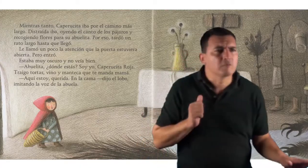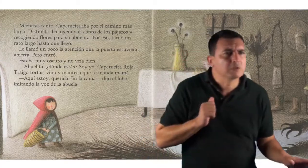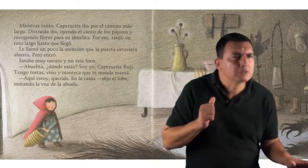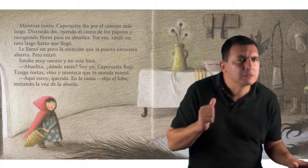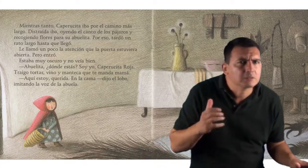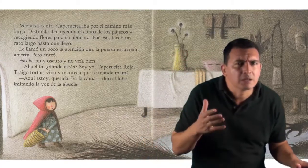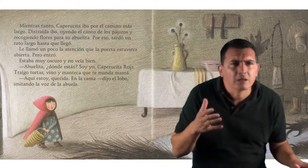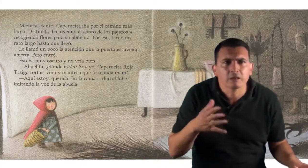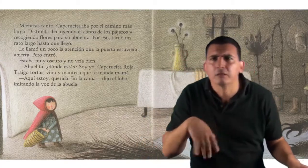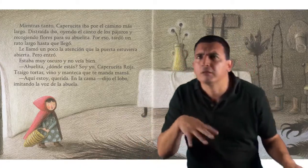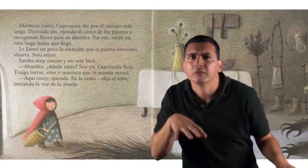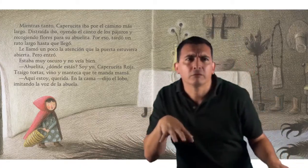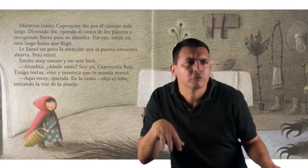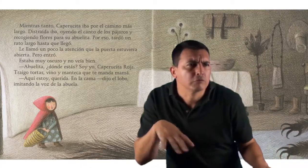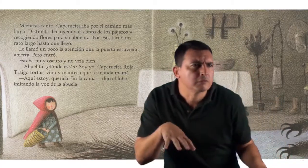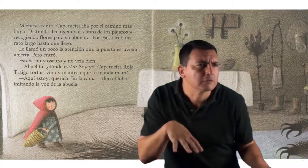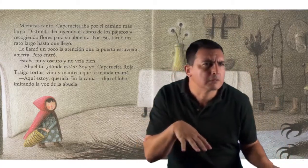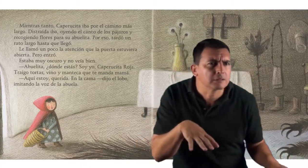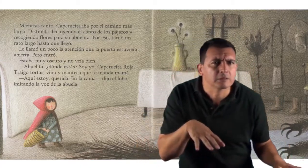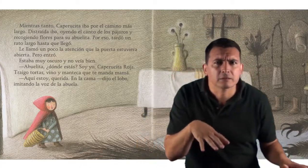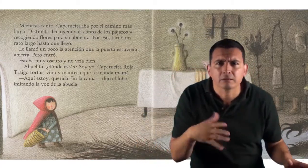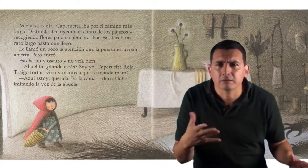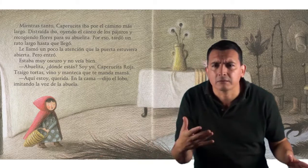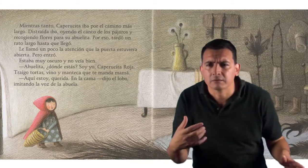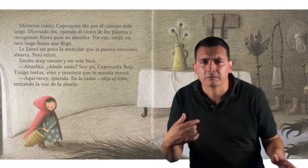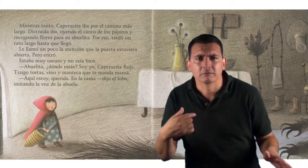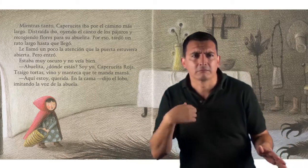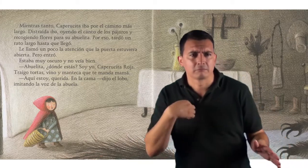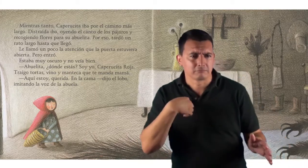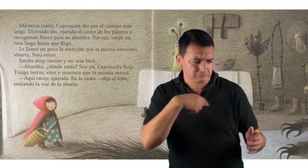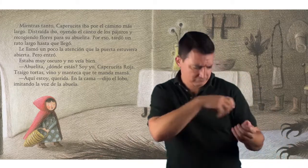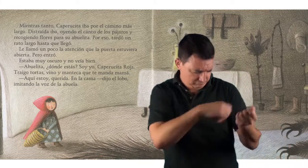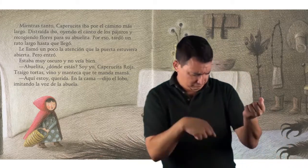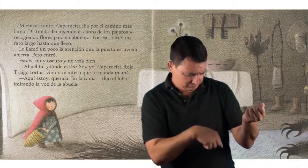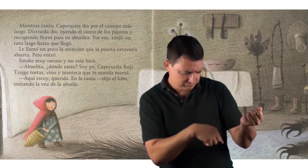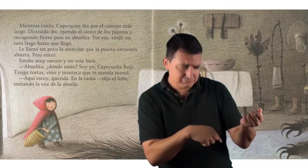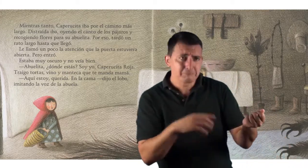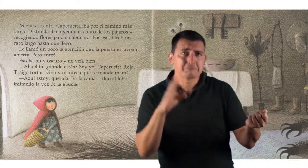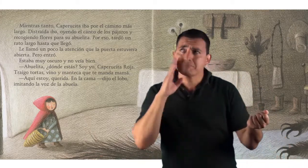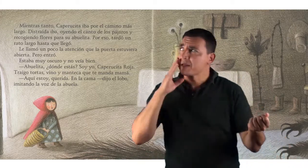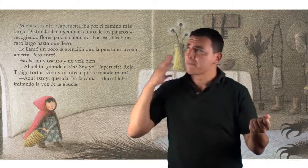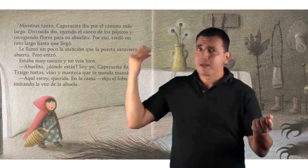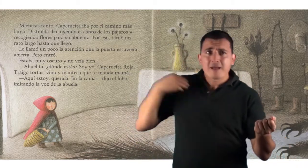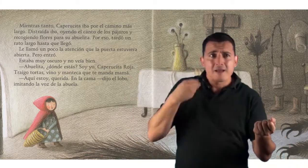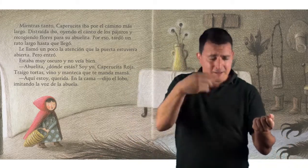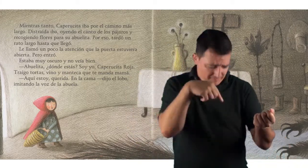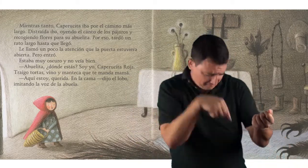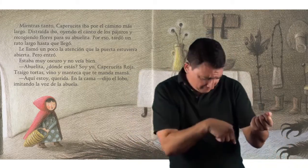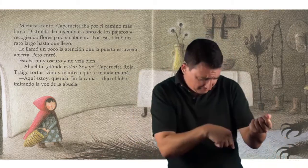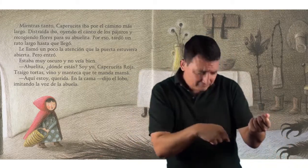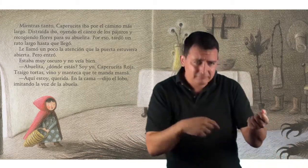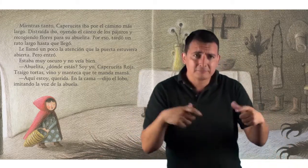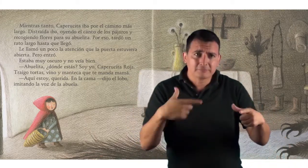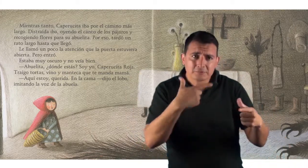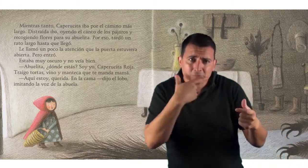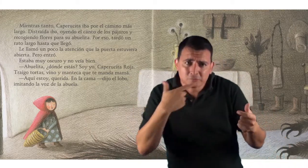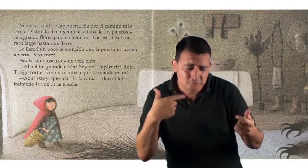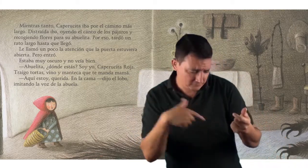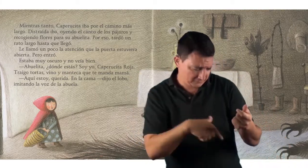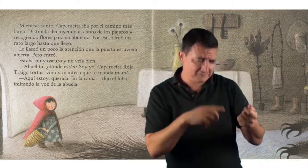Abuelita, ¿dónde estás? Soy yo, Caperucita Roja. Traigo tortas, vino y manteca